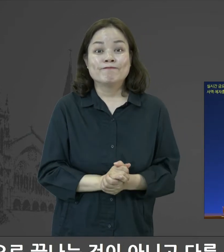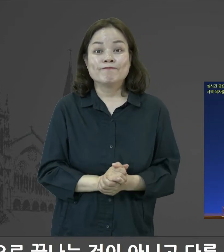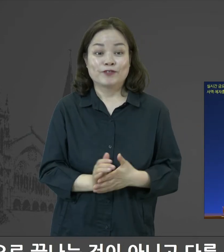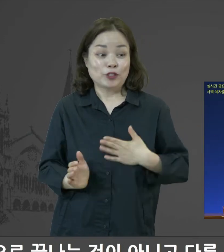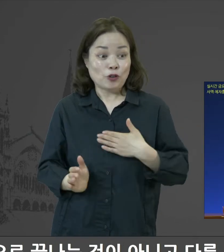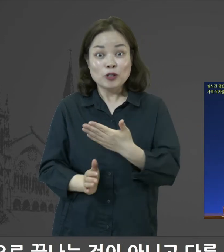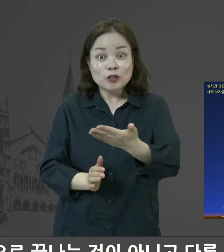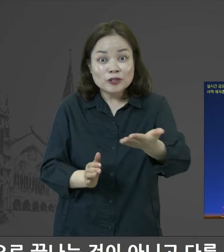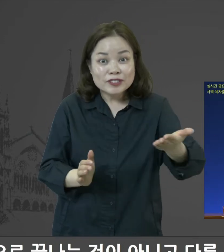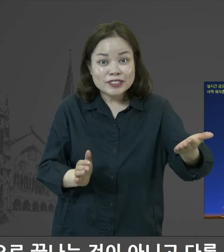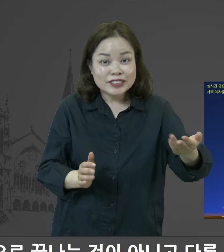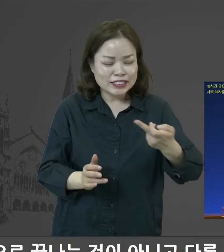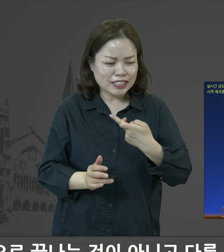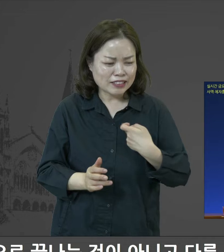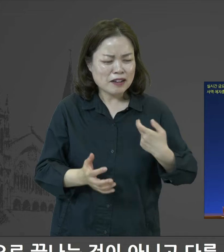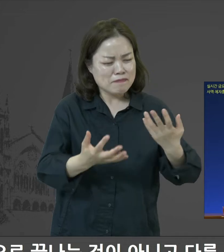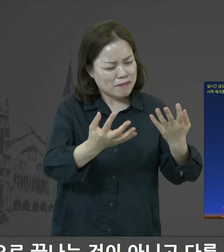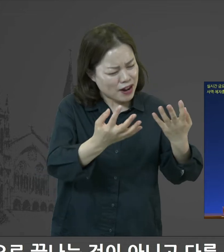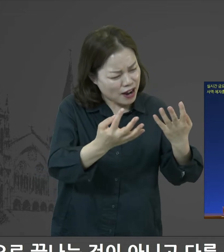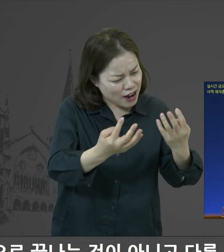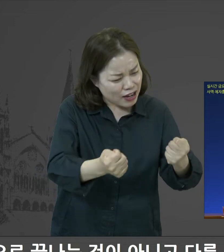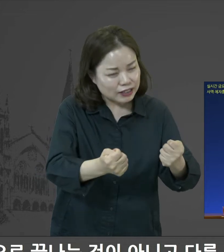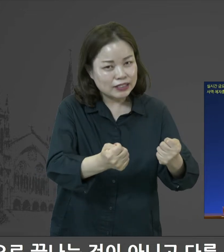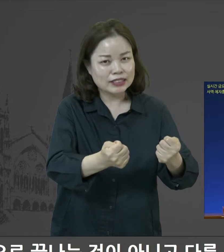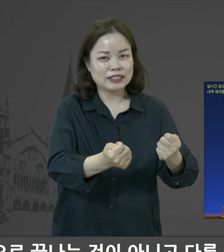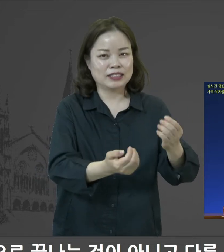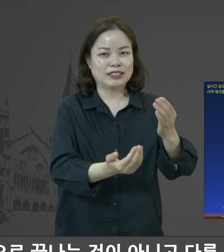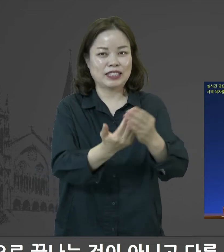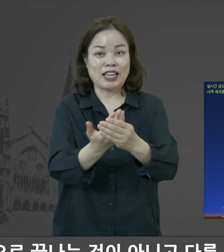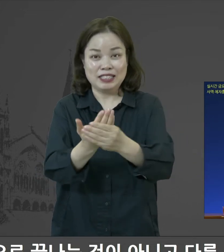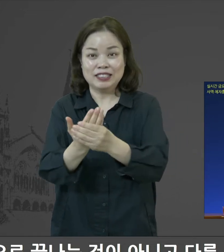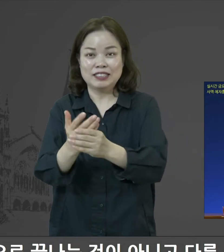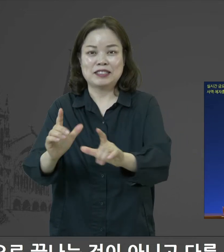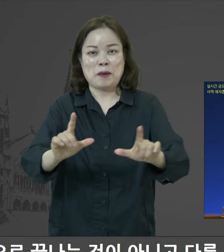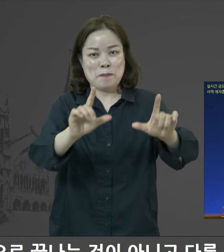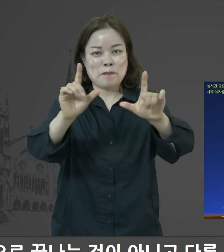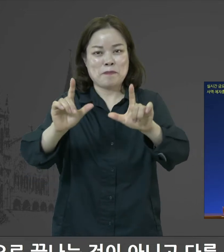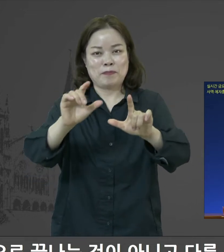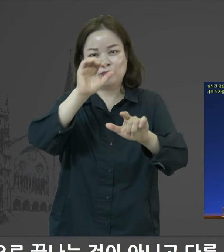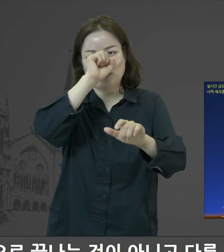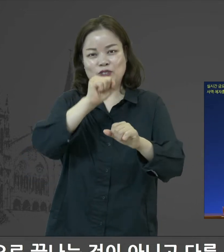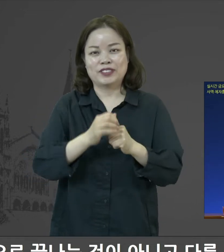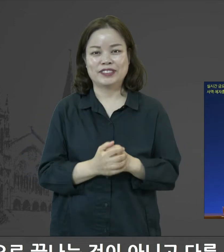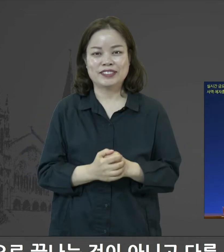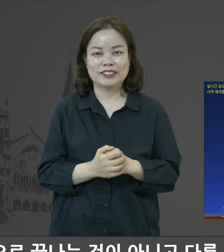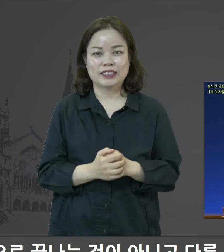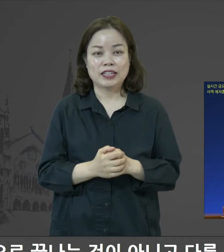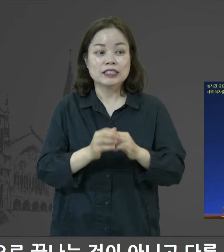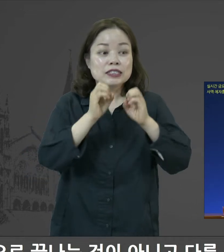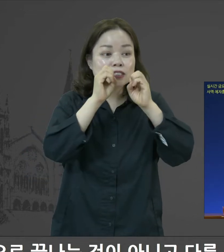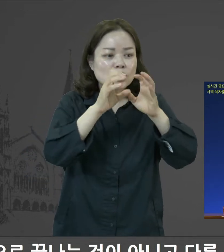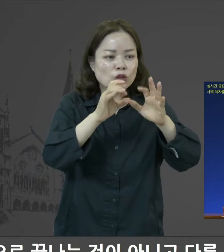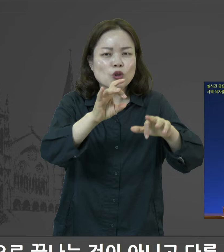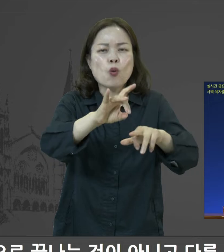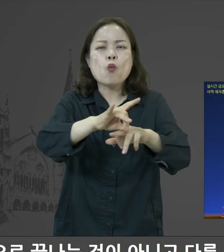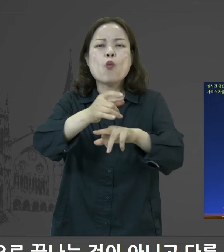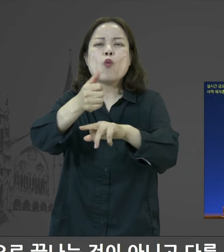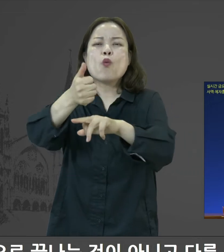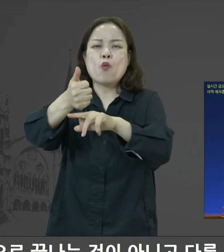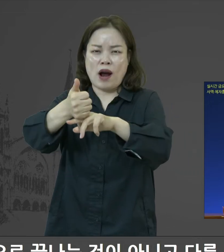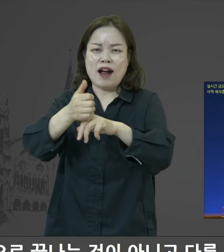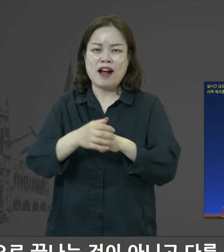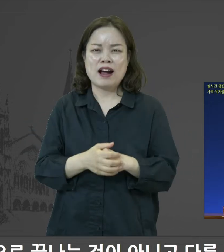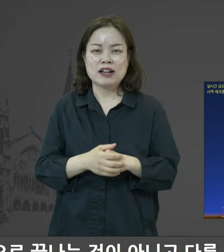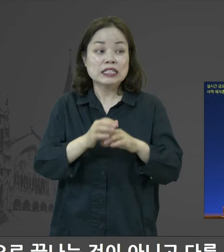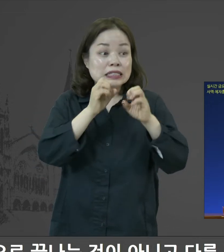저와 여러분이 좀 제자를 많이 삼는 축복된 삶을 살았으면 좋겠습니다. 이거 뭐 전도왕 되는 거,